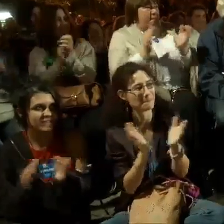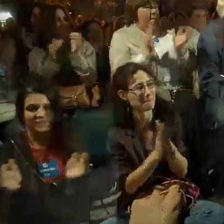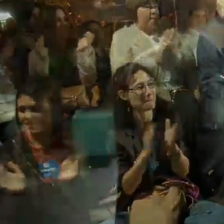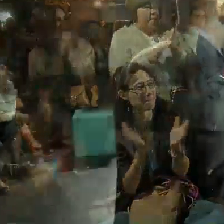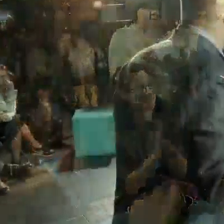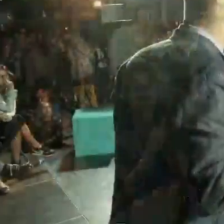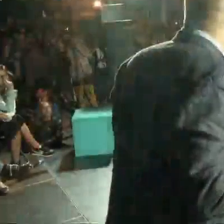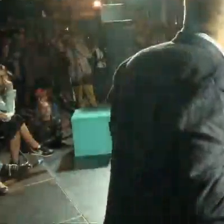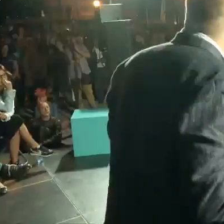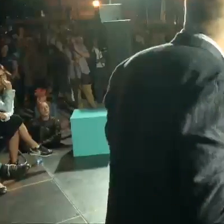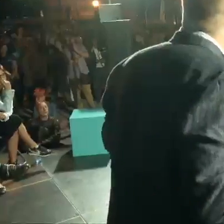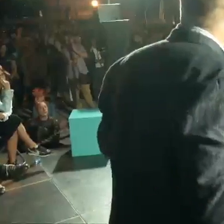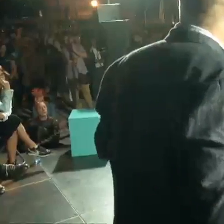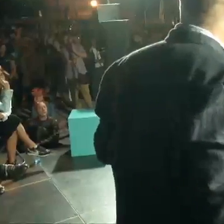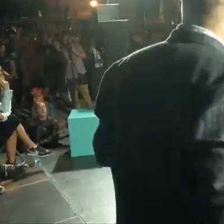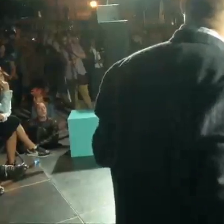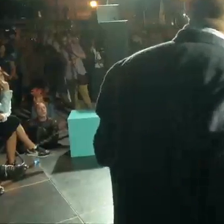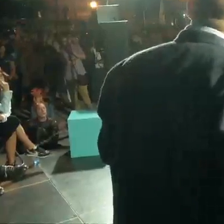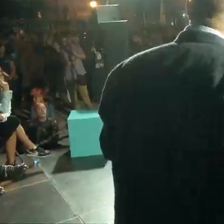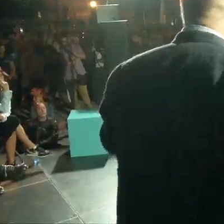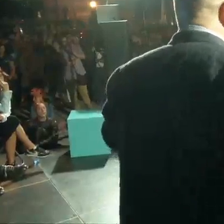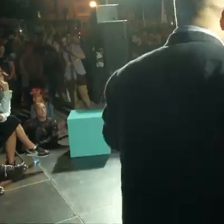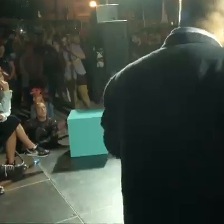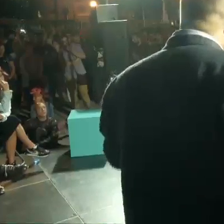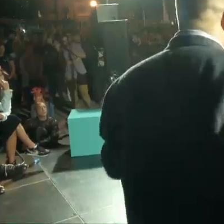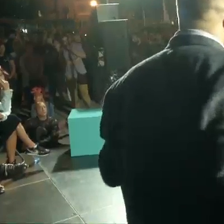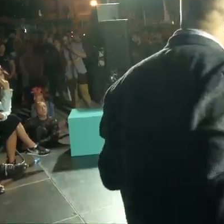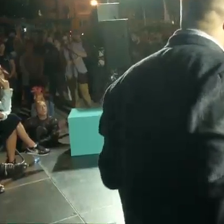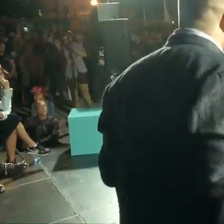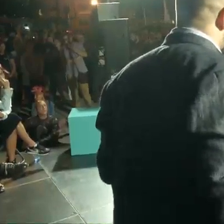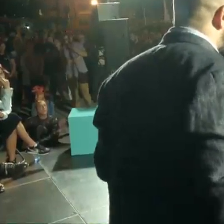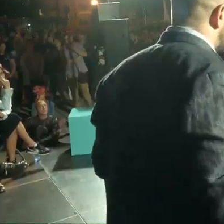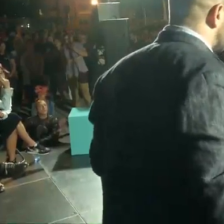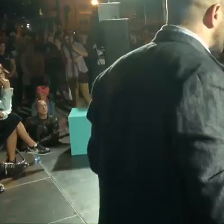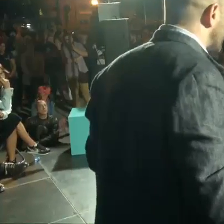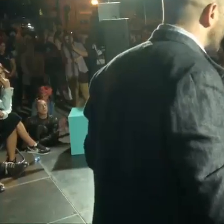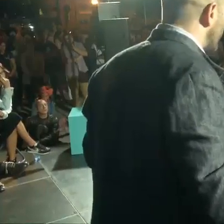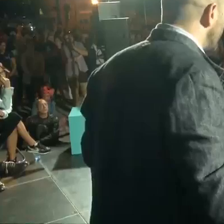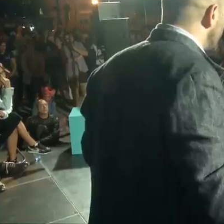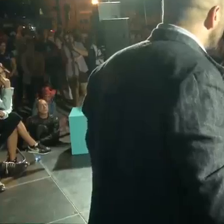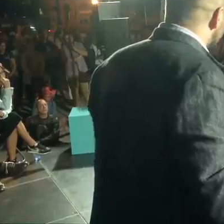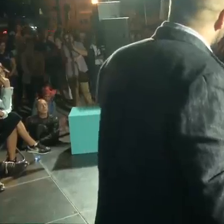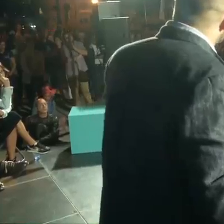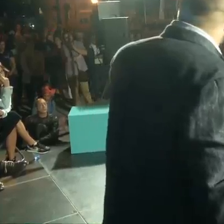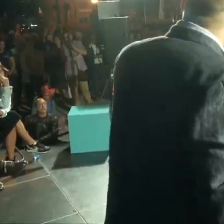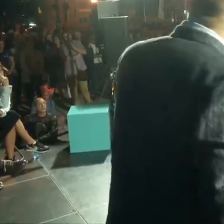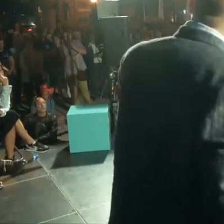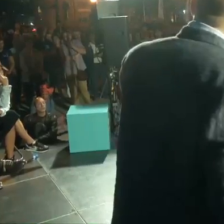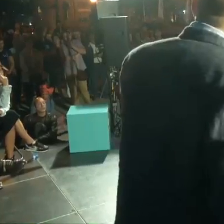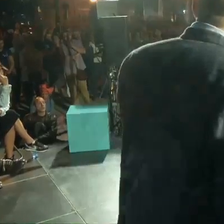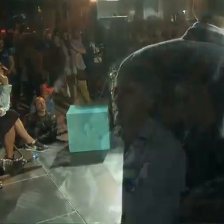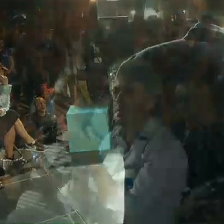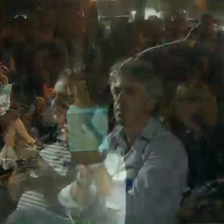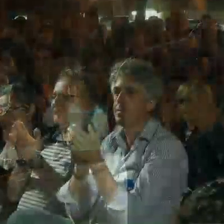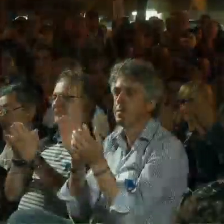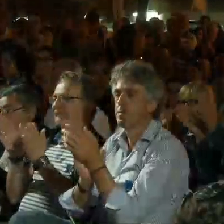Este é o programa do noso país, sin que a Feijóo lle importe. Por